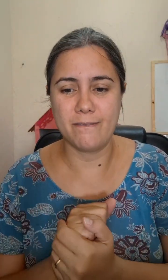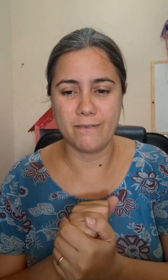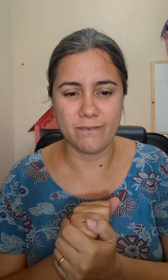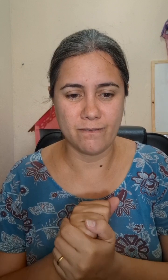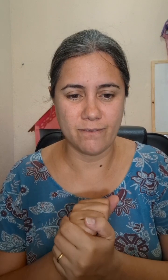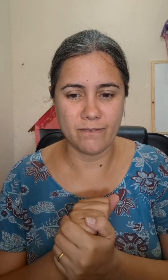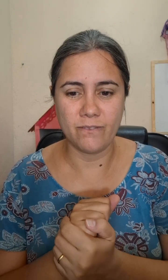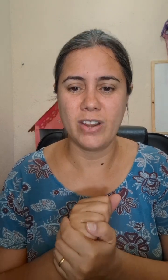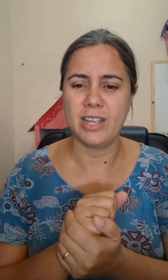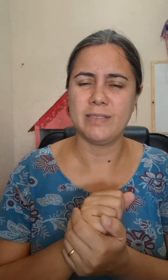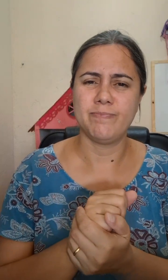que mostra